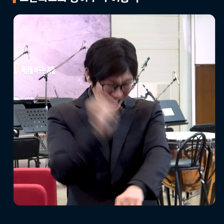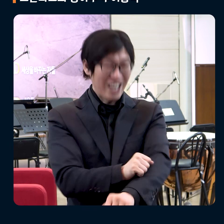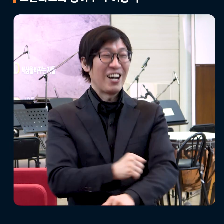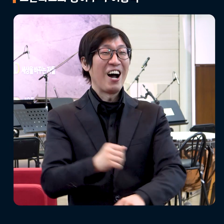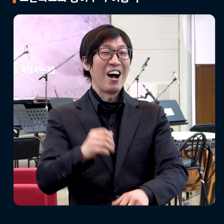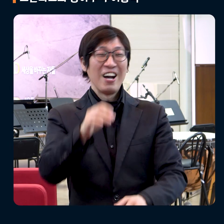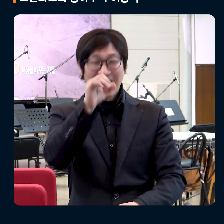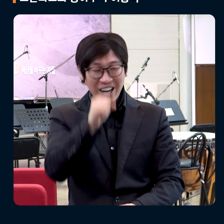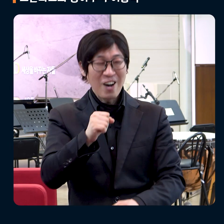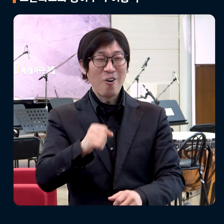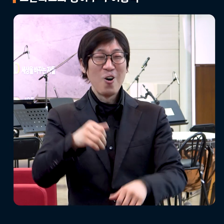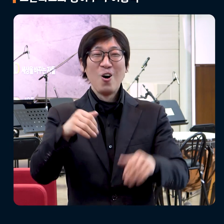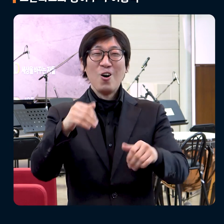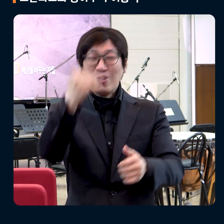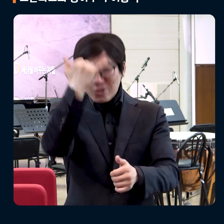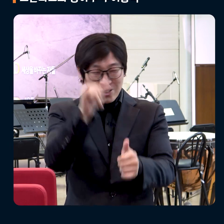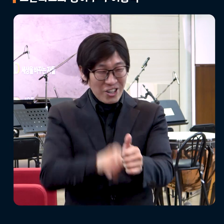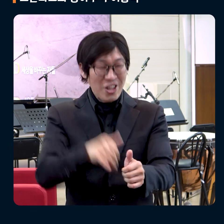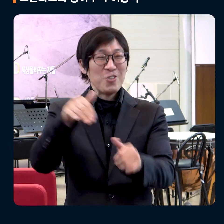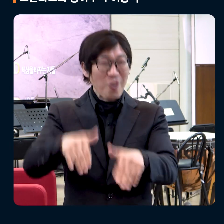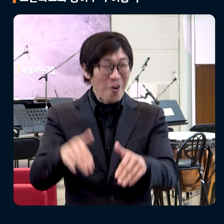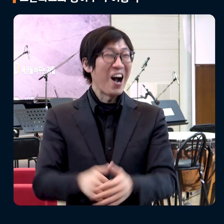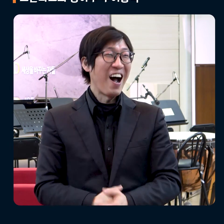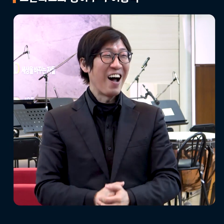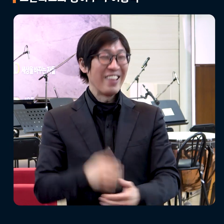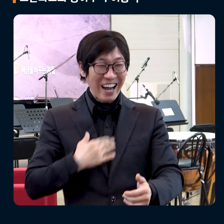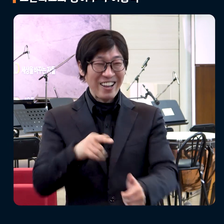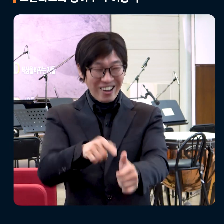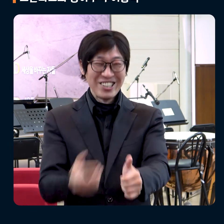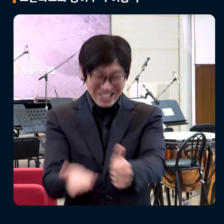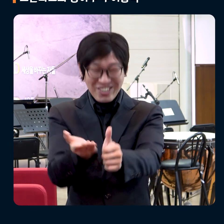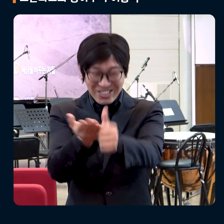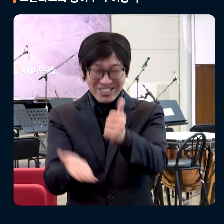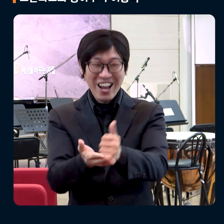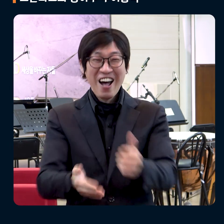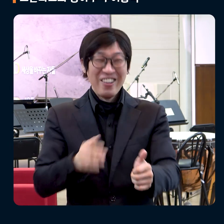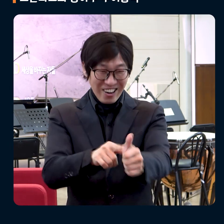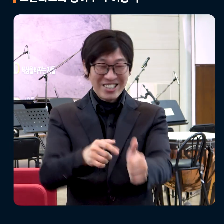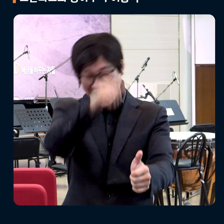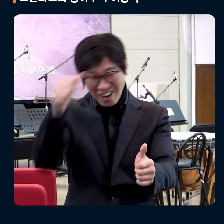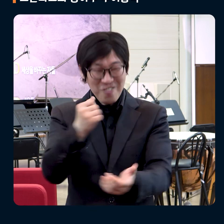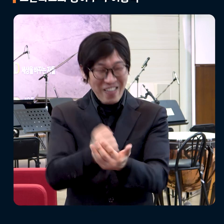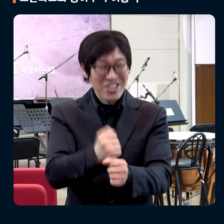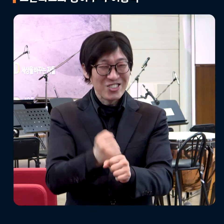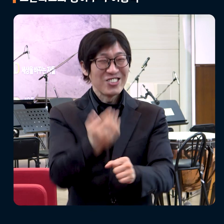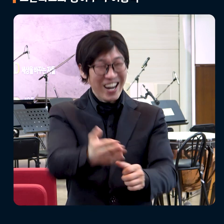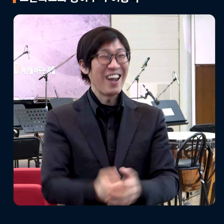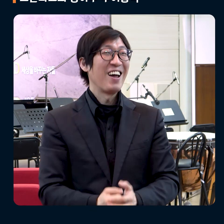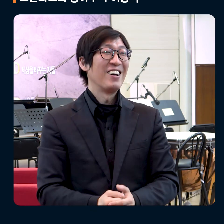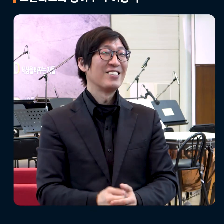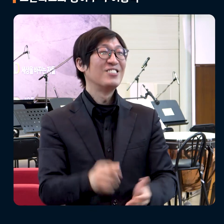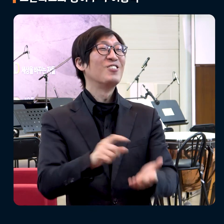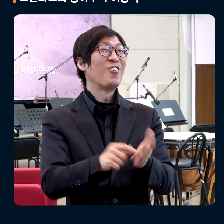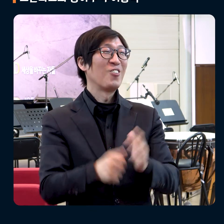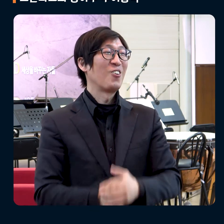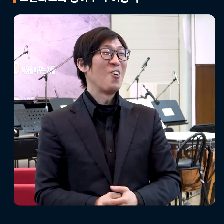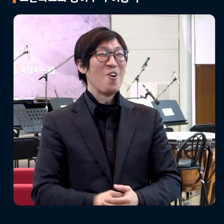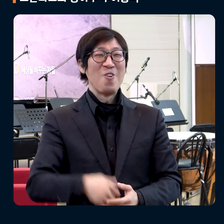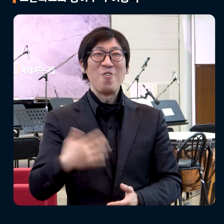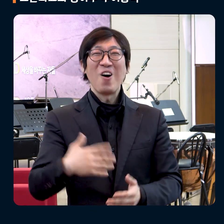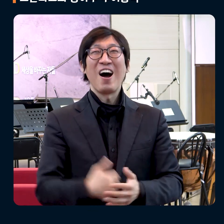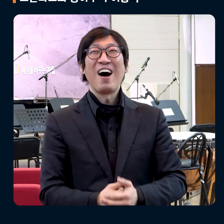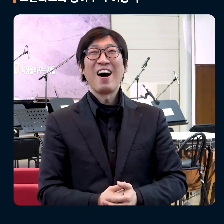잘하였도다 착하고 충성된 종아, 내가 너를 키우리라, 내가 너를 안수 집사로 세우리라, 내가 너를 장로로 만들리라, 이렇게